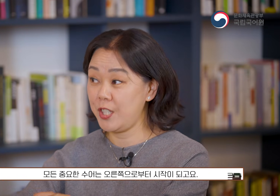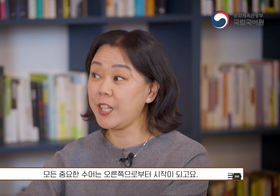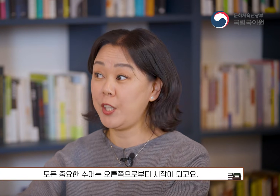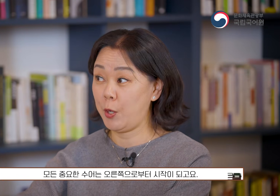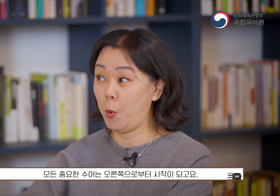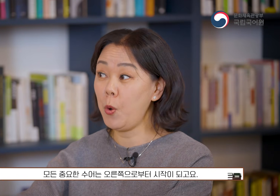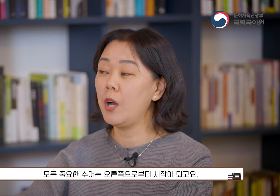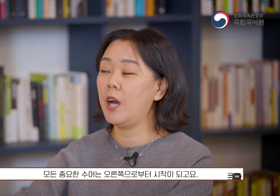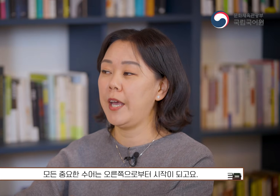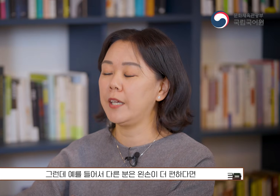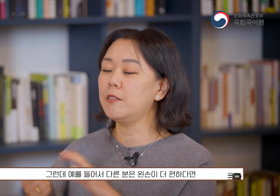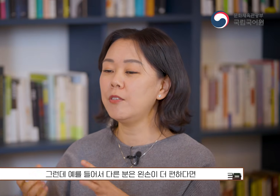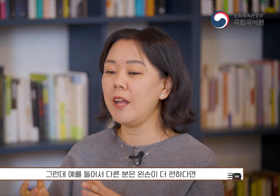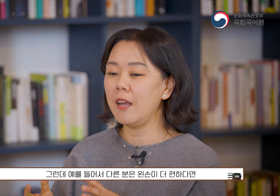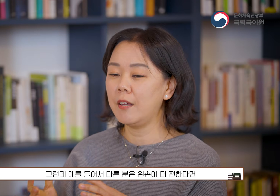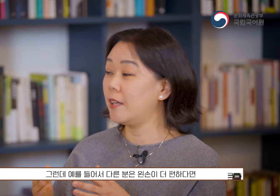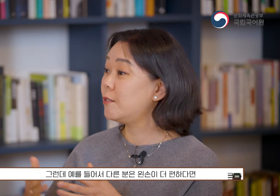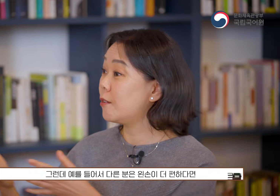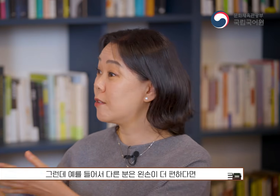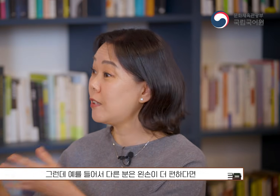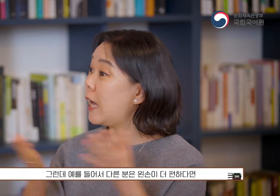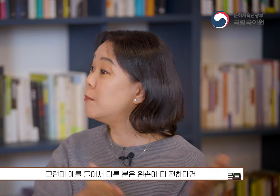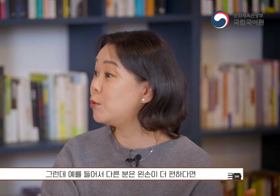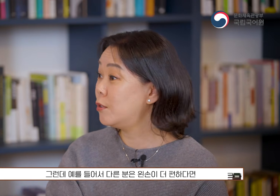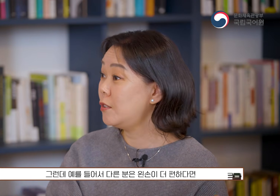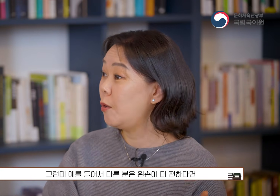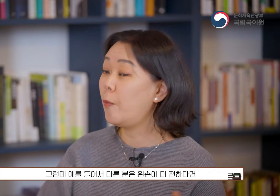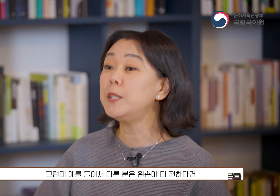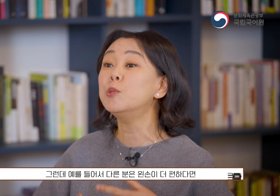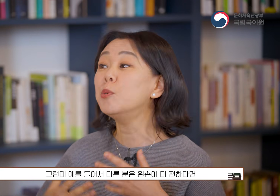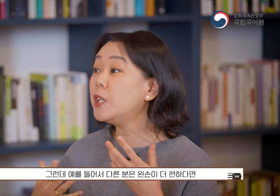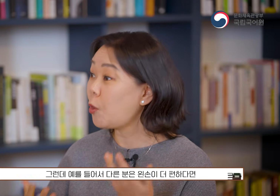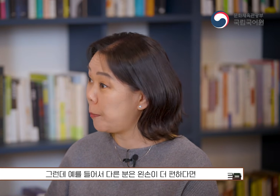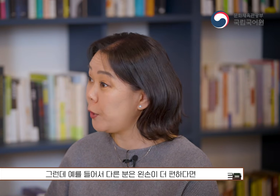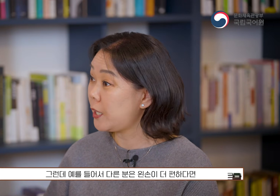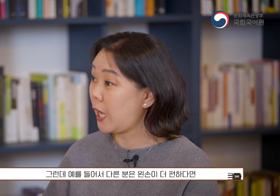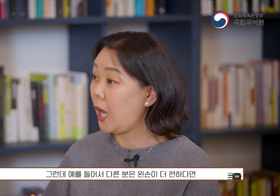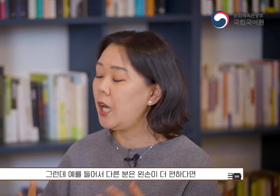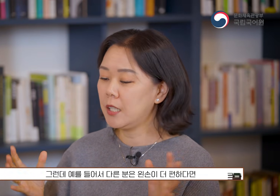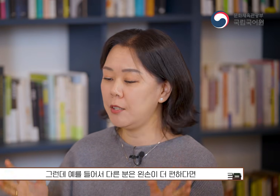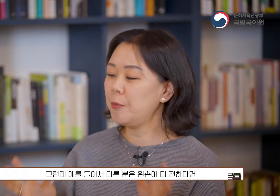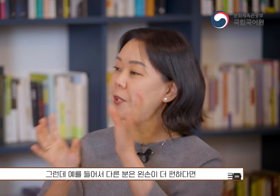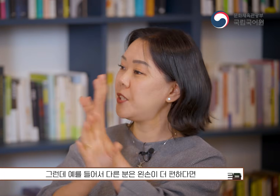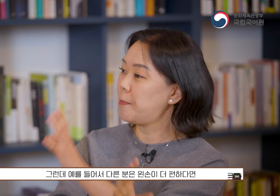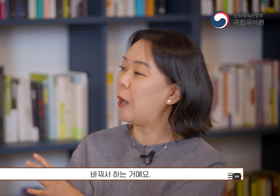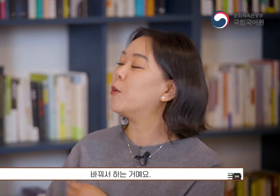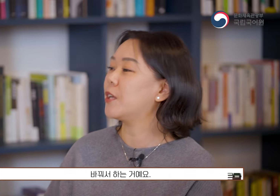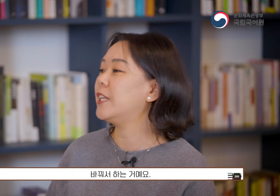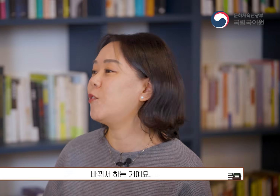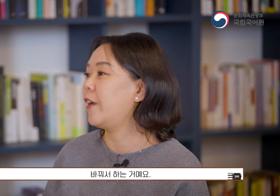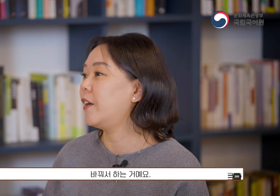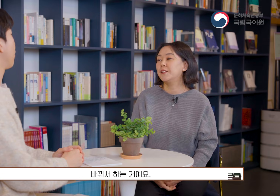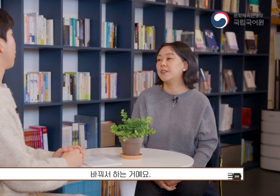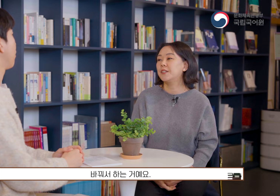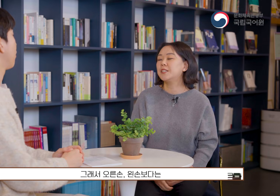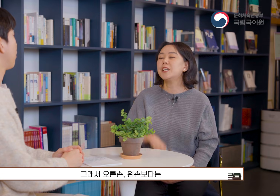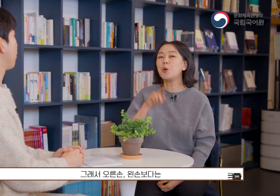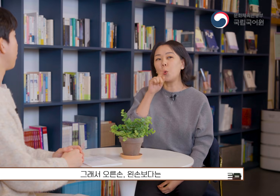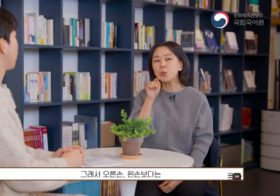시작이 되고 그런데 예를 들어서 다른 분은 왼손이 더 편하다. 네. 그러면 이제 바꿔서 하는 거예요. 그래서